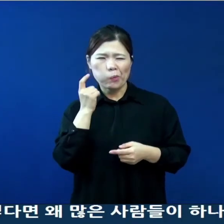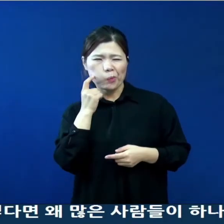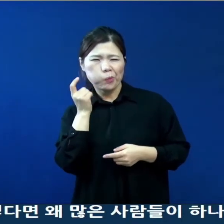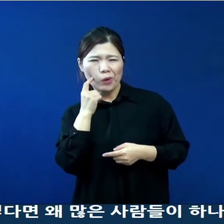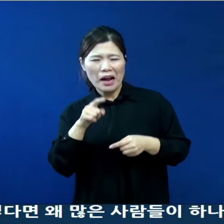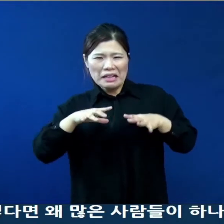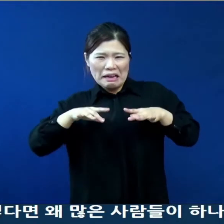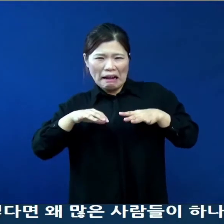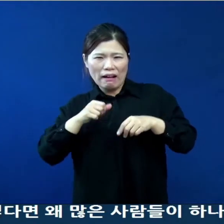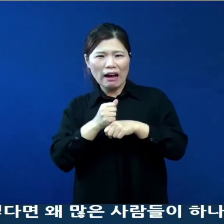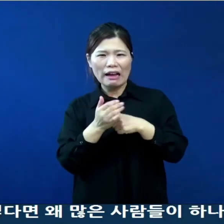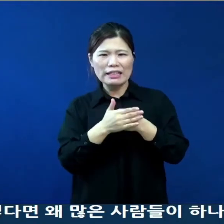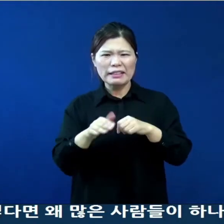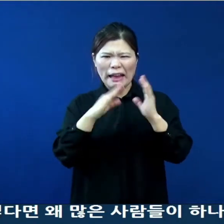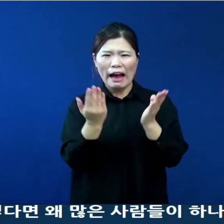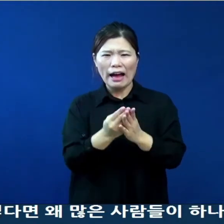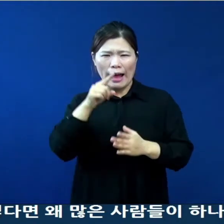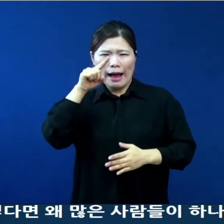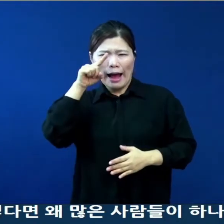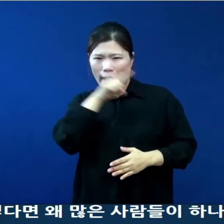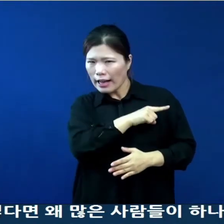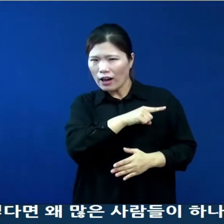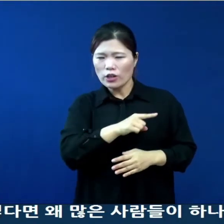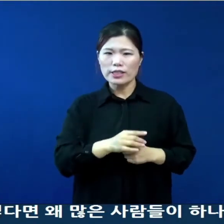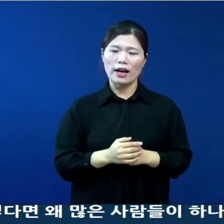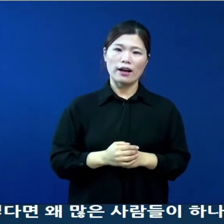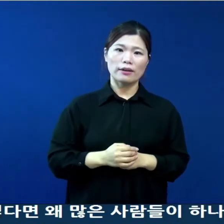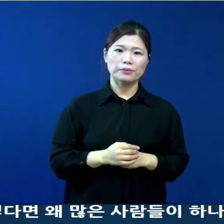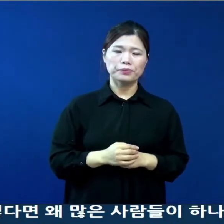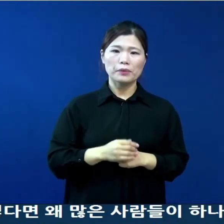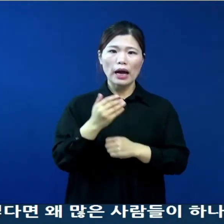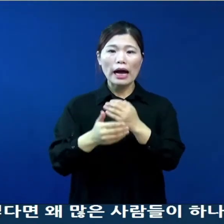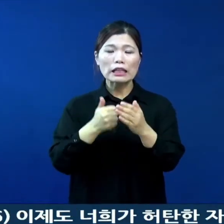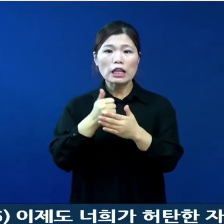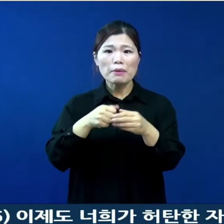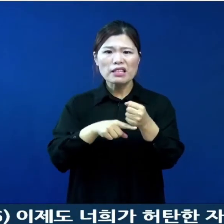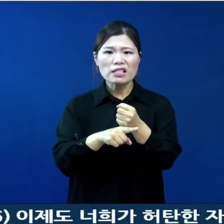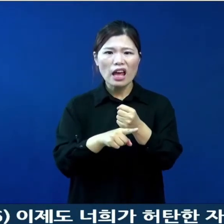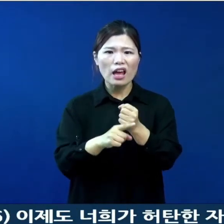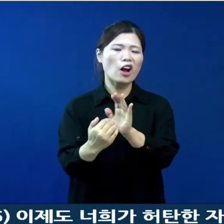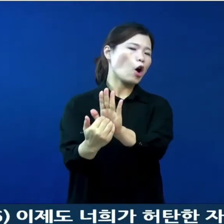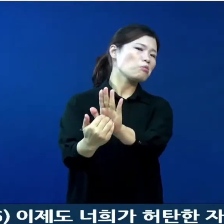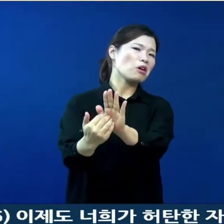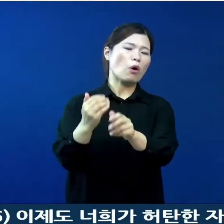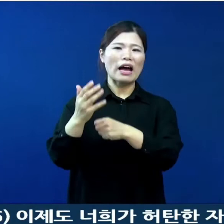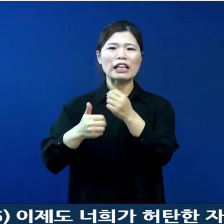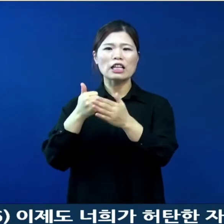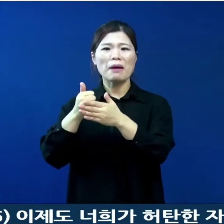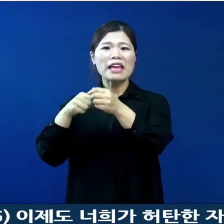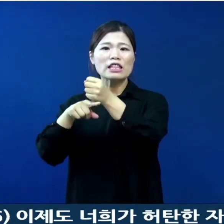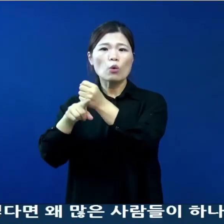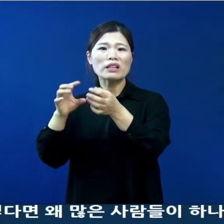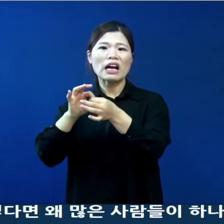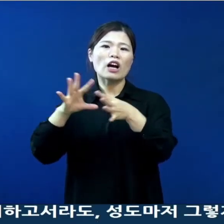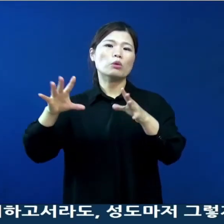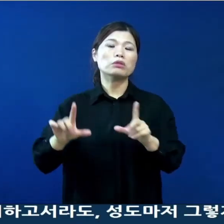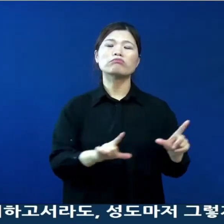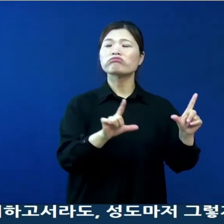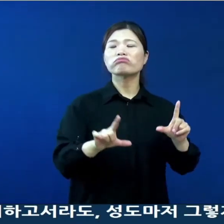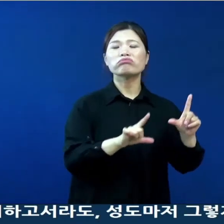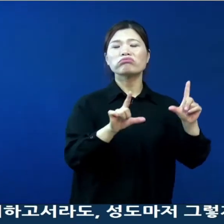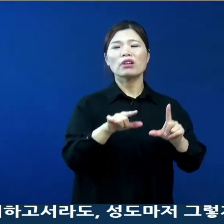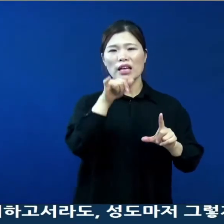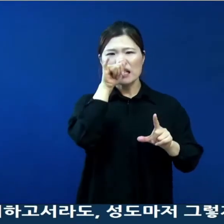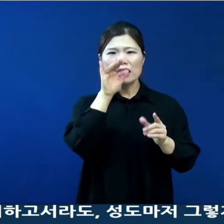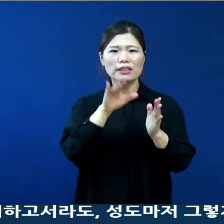다 악한 것이라. 이렇게 하나님의 뜻을 거부하고 하나님의 뜻과 상관없이 살아가는 사람들을 야고보